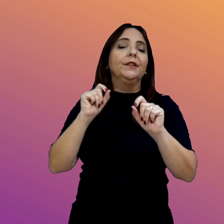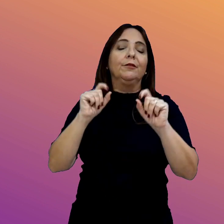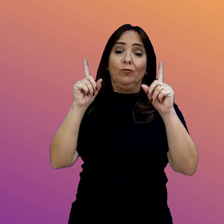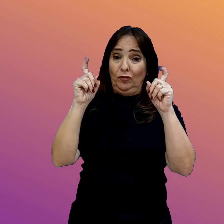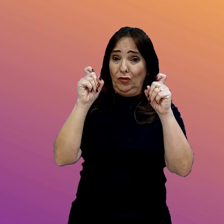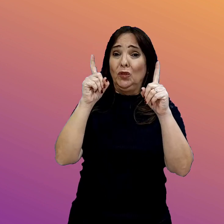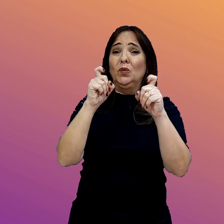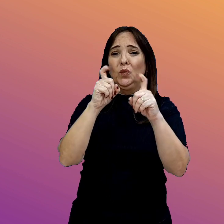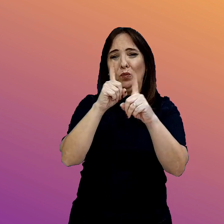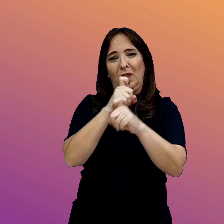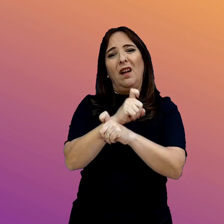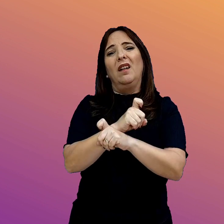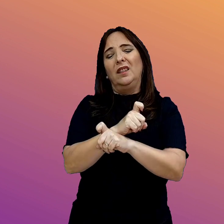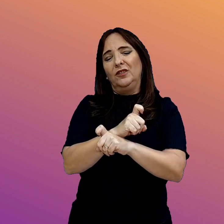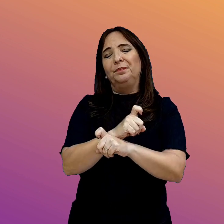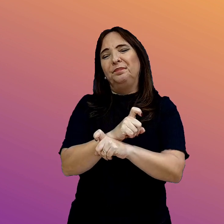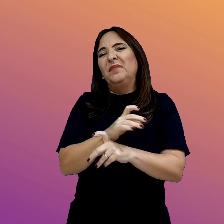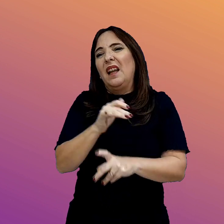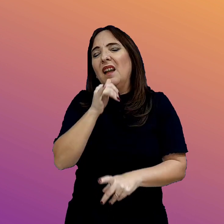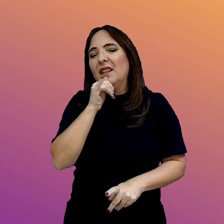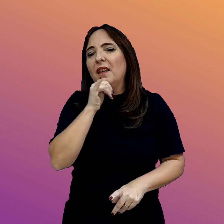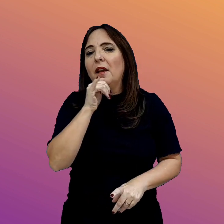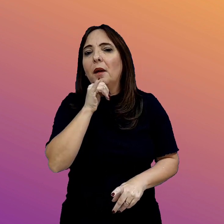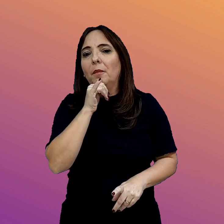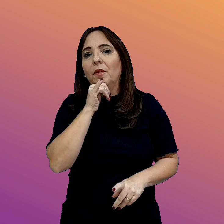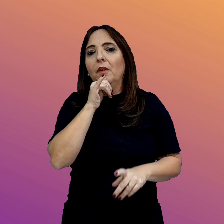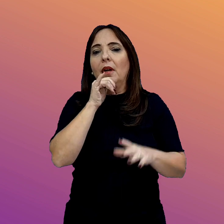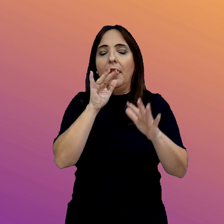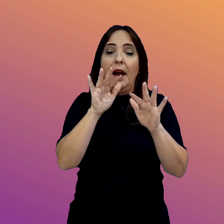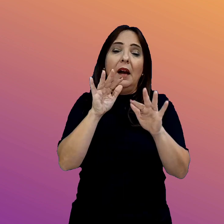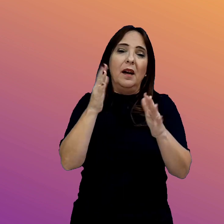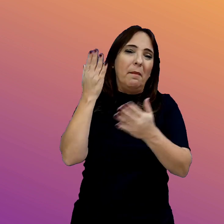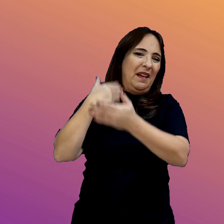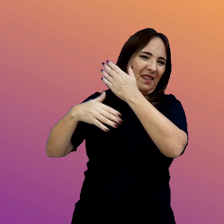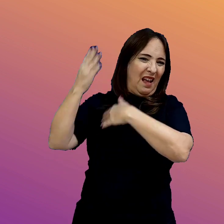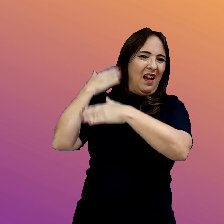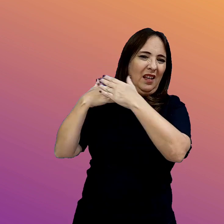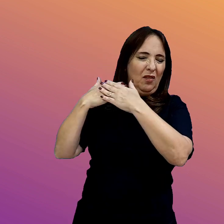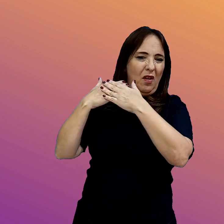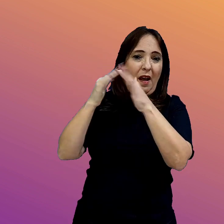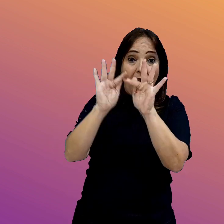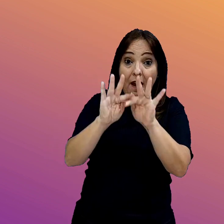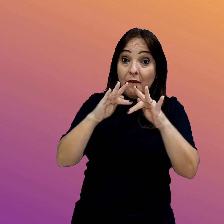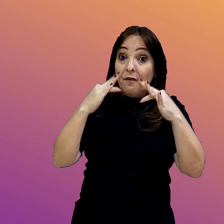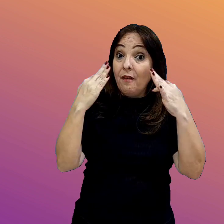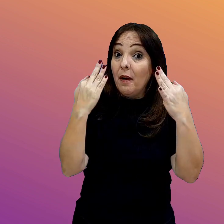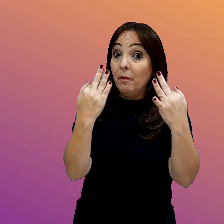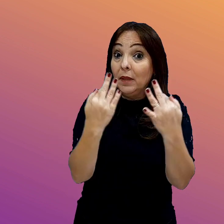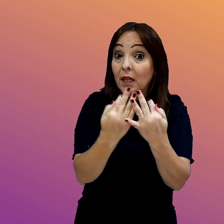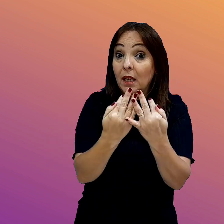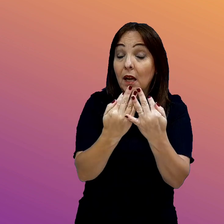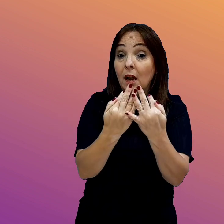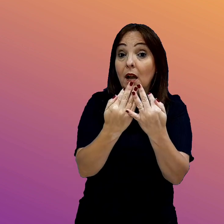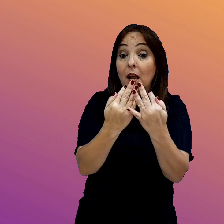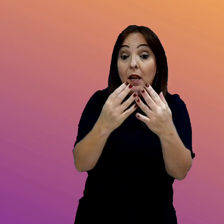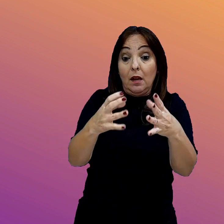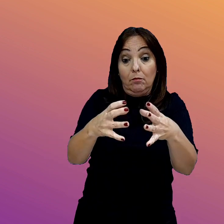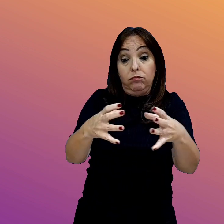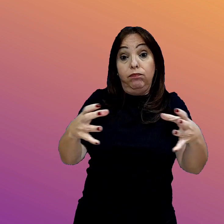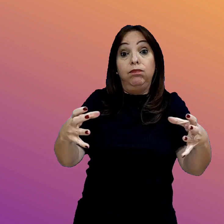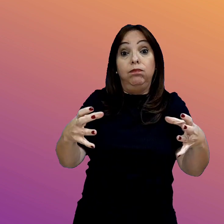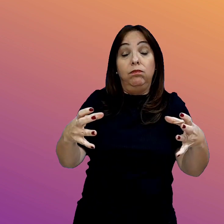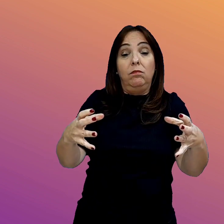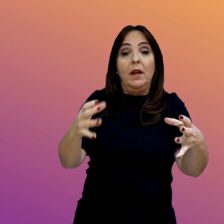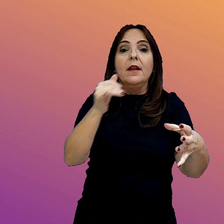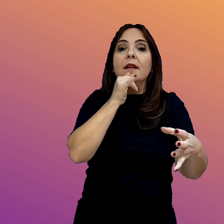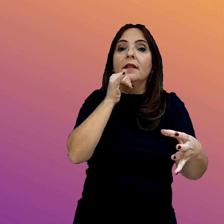Por exemplo, começa com a família numerosa. Então, você era de uma família de 8 filhos, eu de uma família